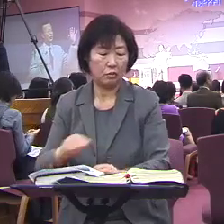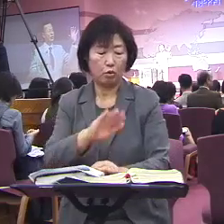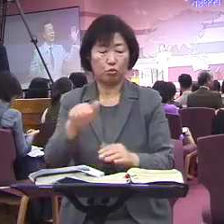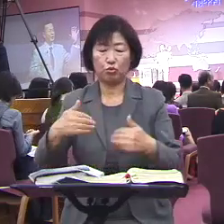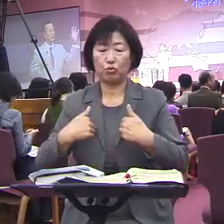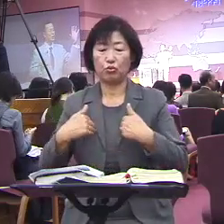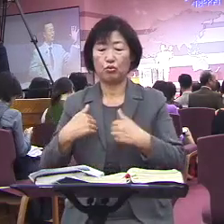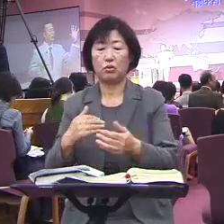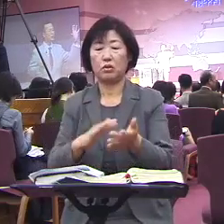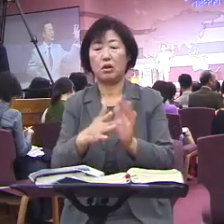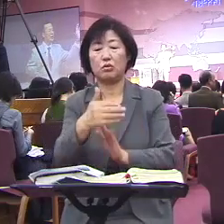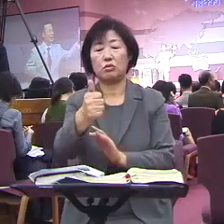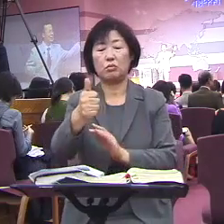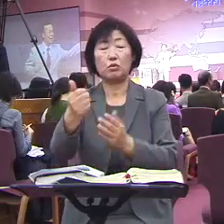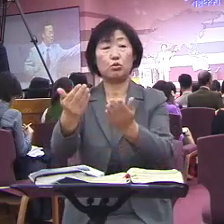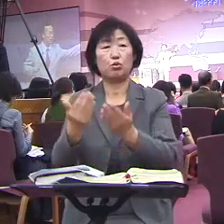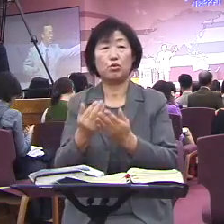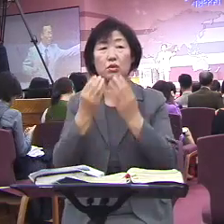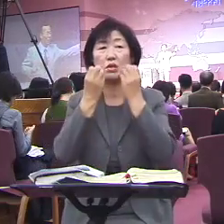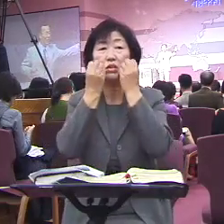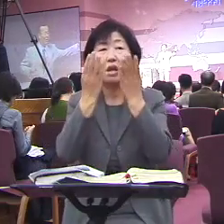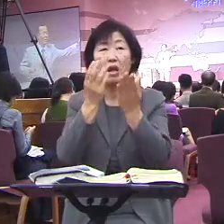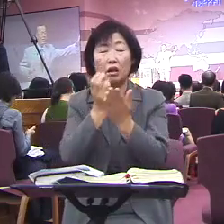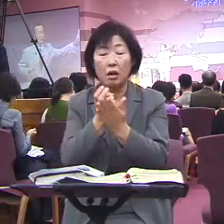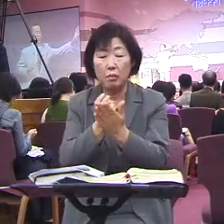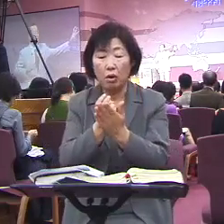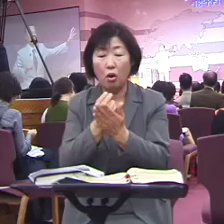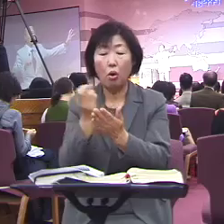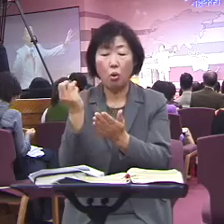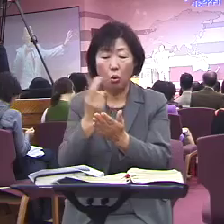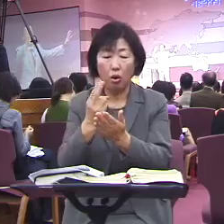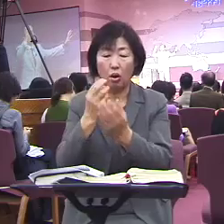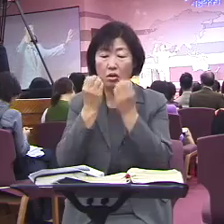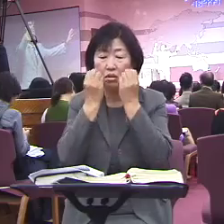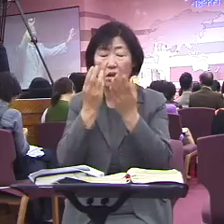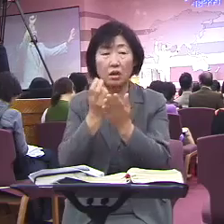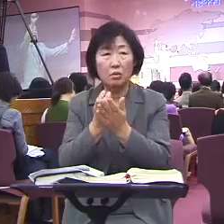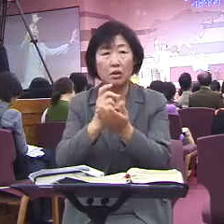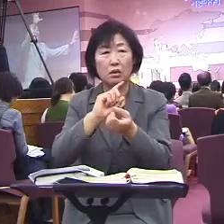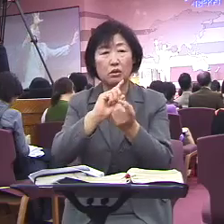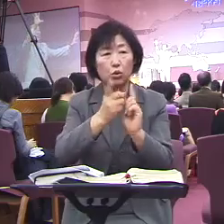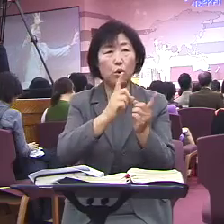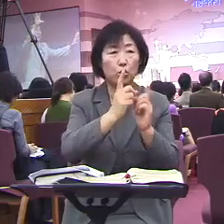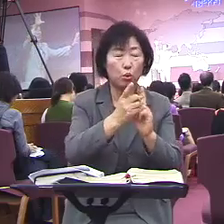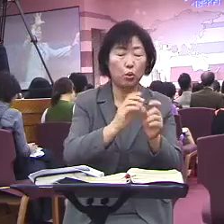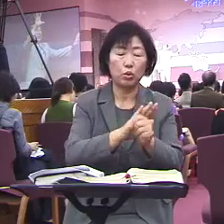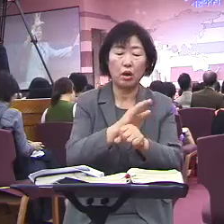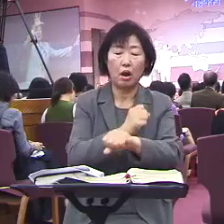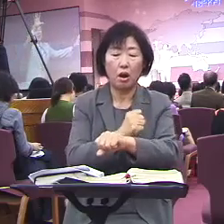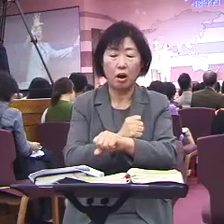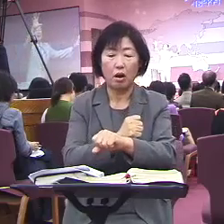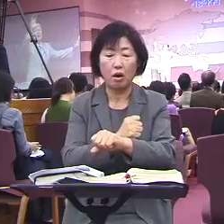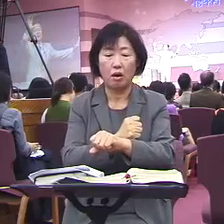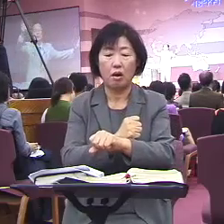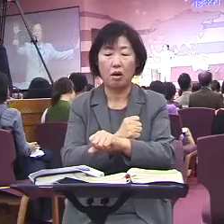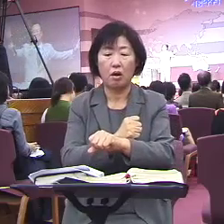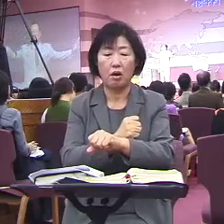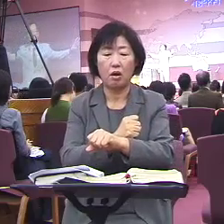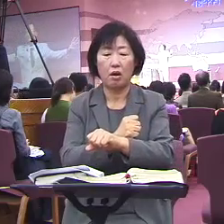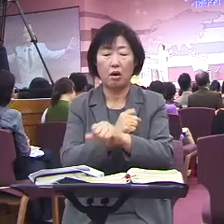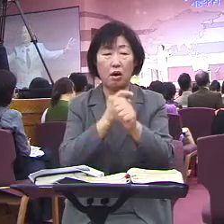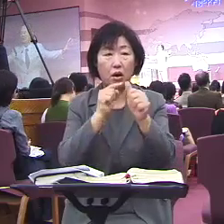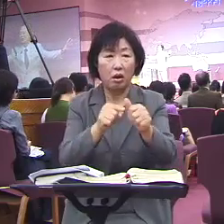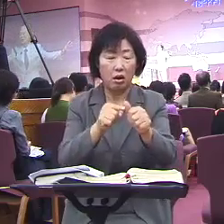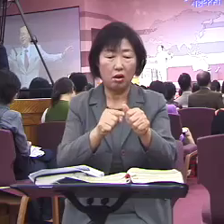우리에게 예수님이 주신 새 개념과 그 새 개념은 서로 사랑하라는 것이고 서로 사랑하는 것은